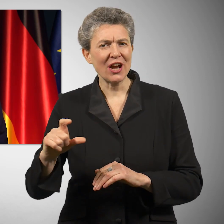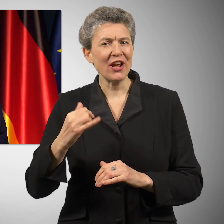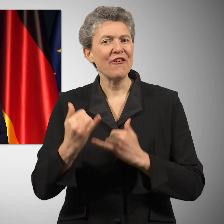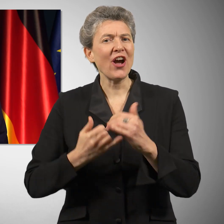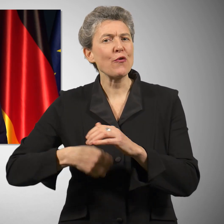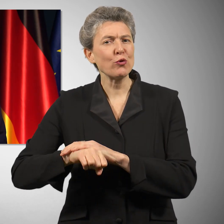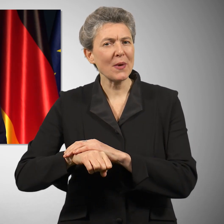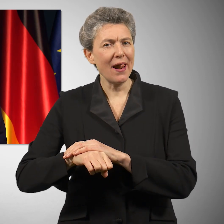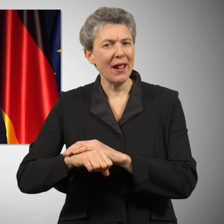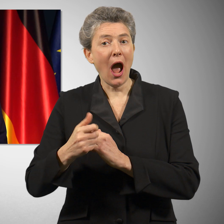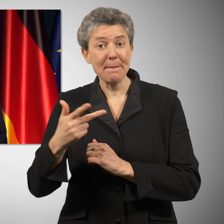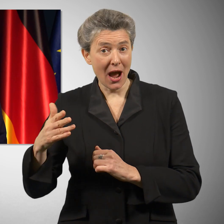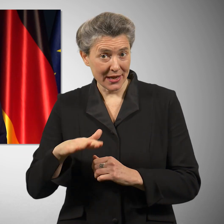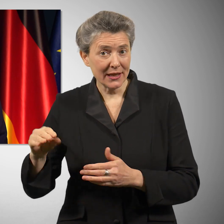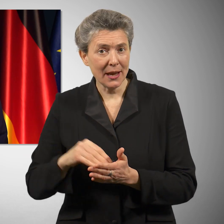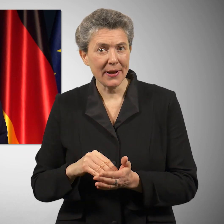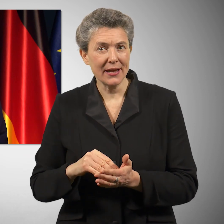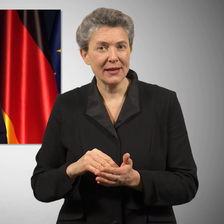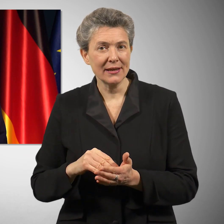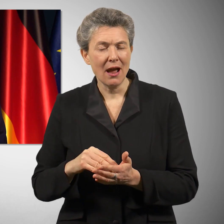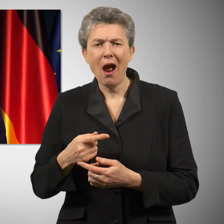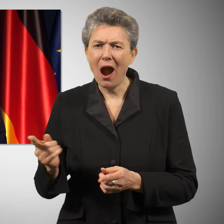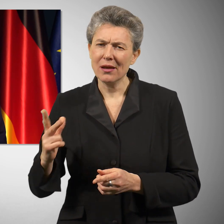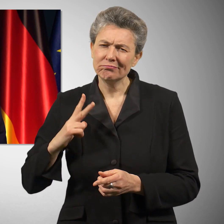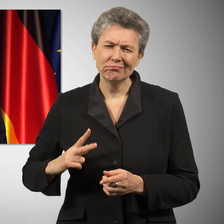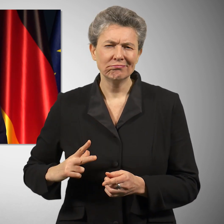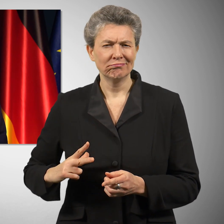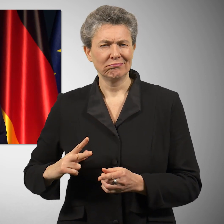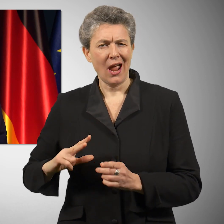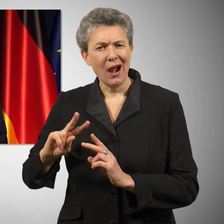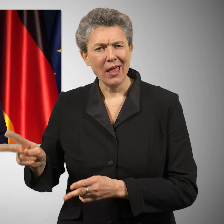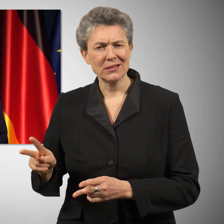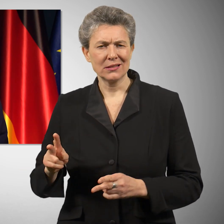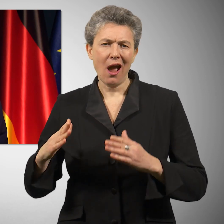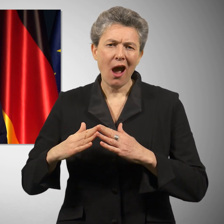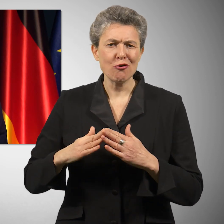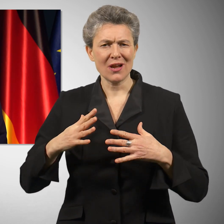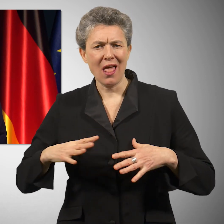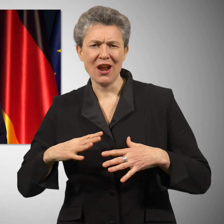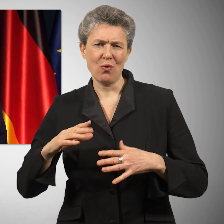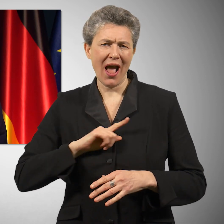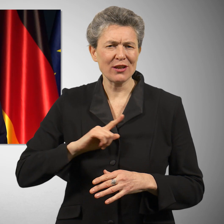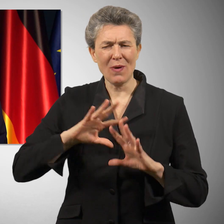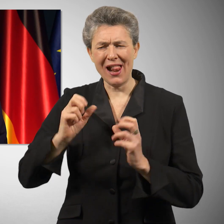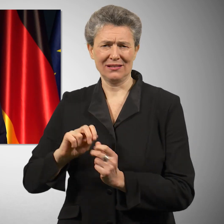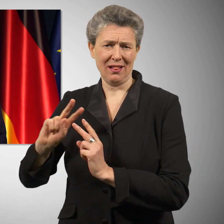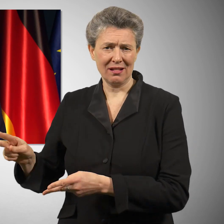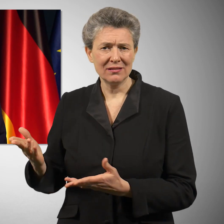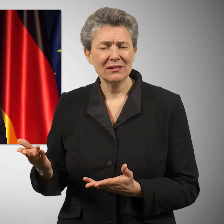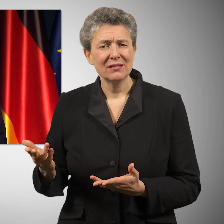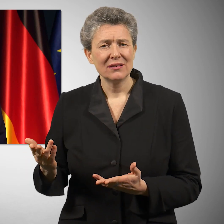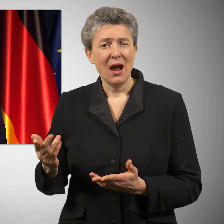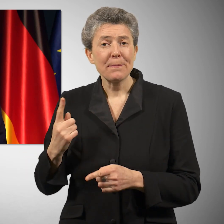ganze Frauenfußballmannschaft, einige mit ihren Kindern. Nicht nur ihr Hab und Gut mussten diese Frauen in der Ukraine